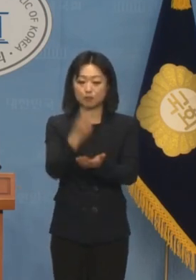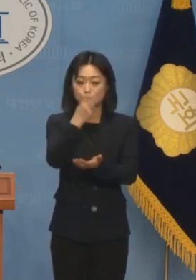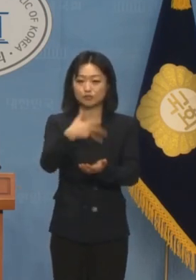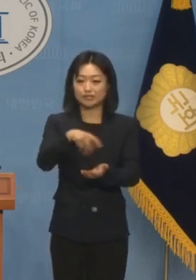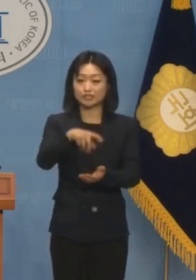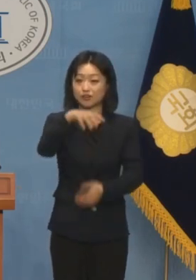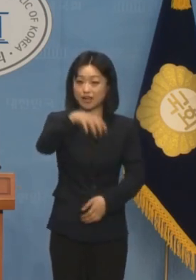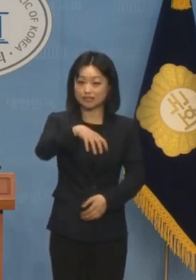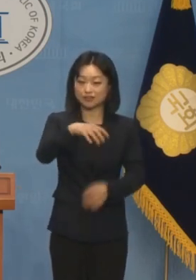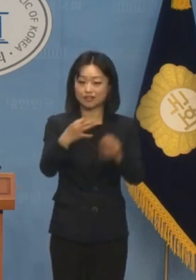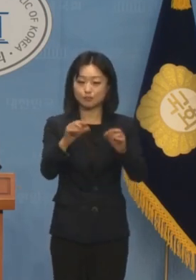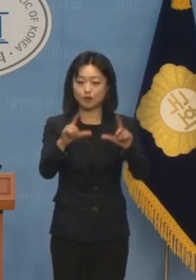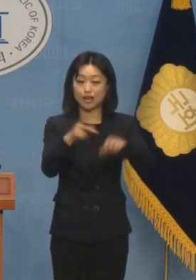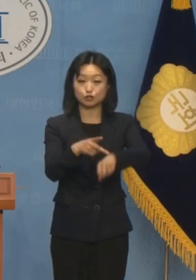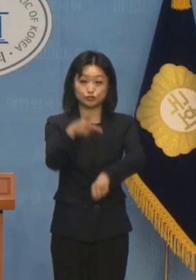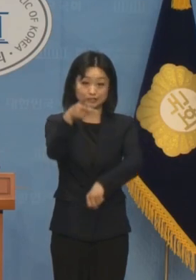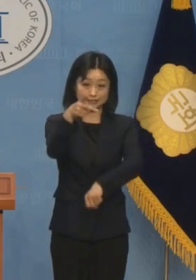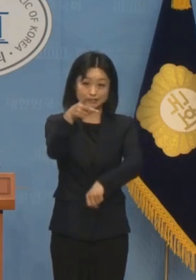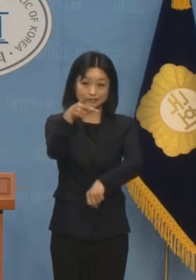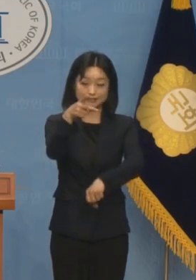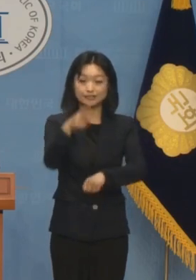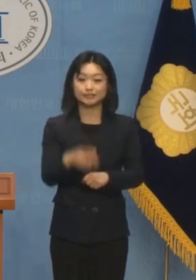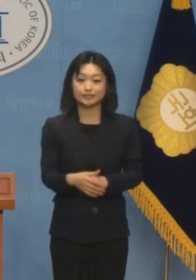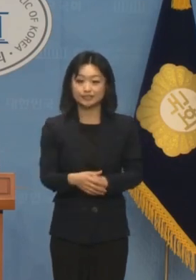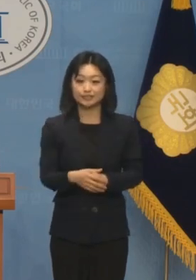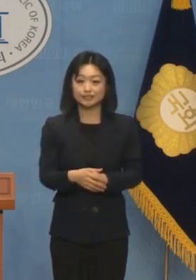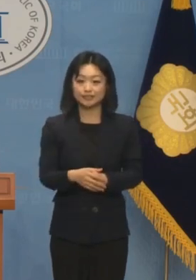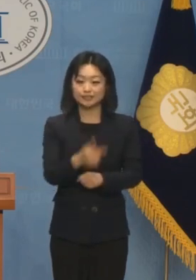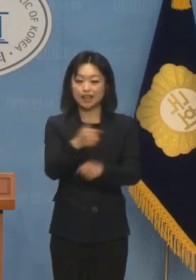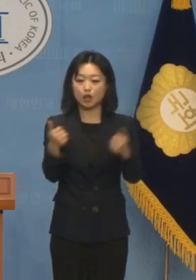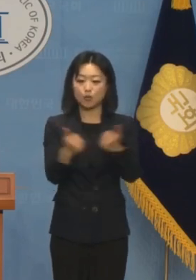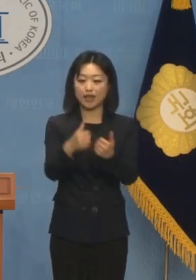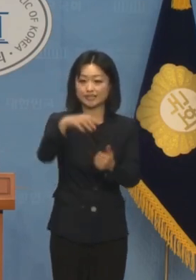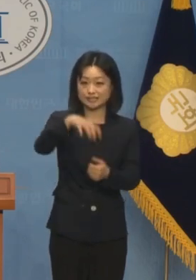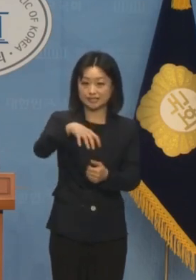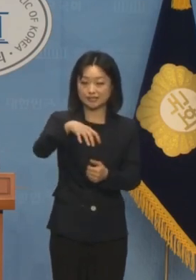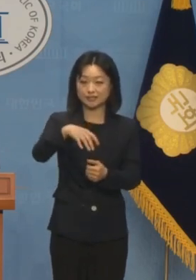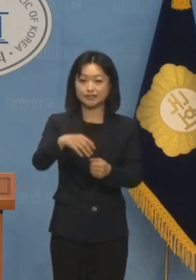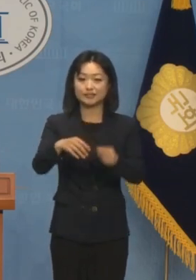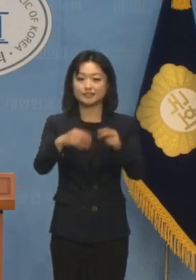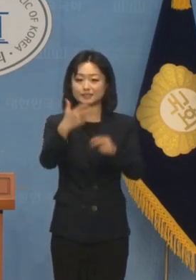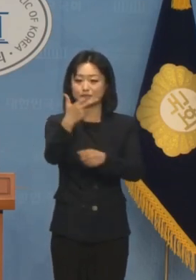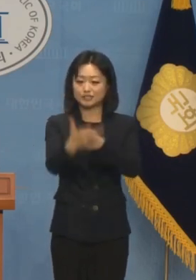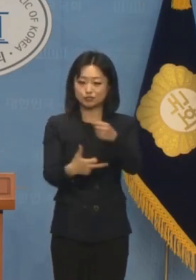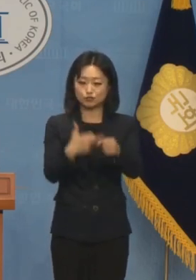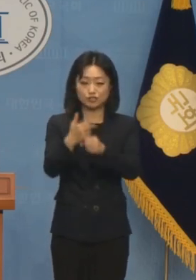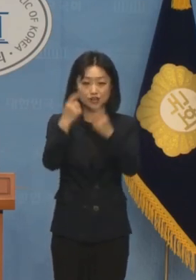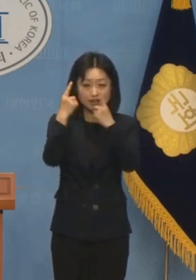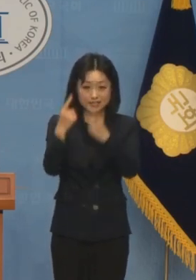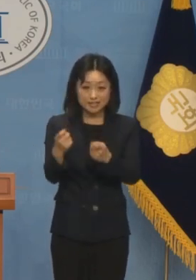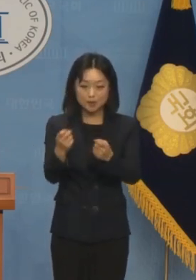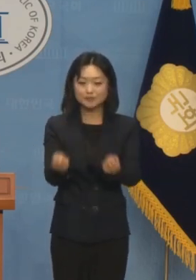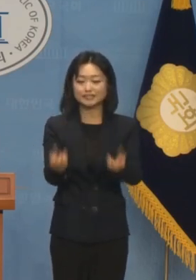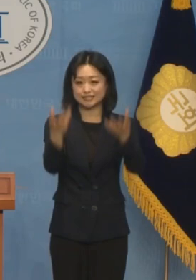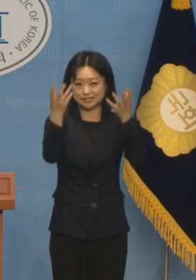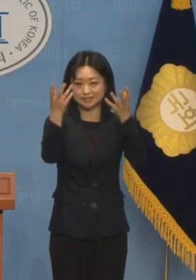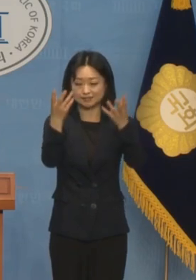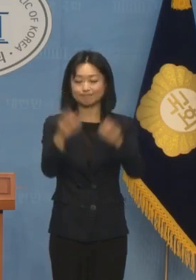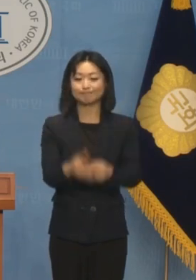입법조사처는 금요일 오후 2시 입법조사처 대회의실에서 제17주년 설립 기념식을